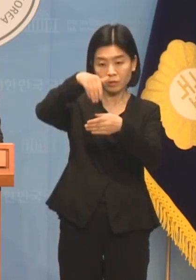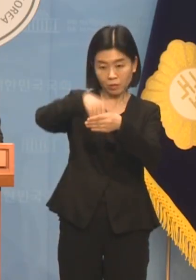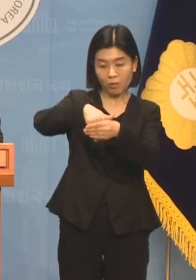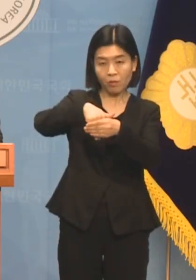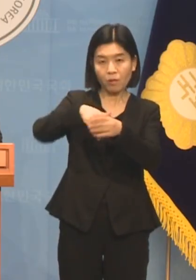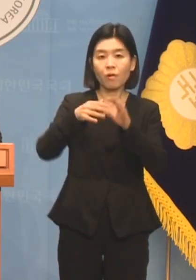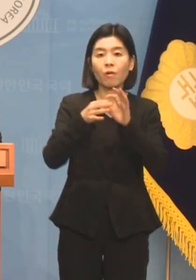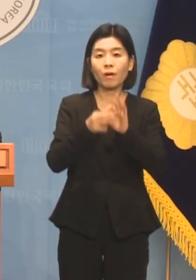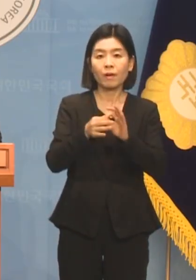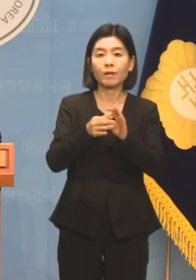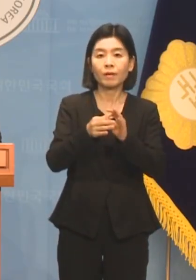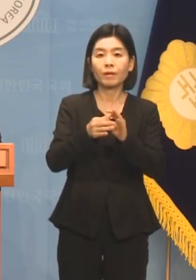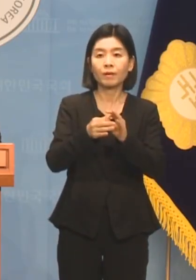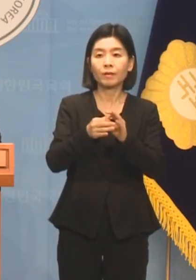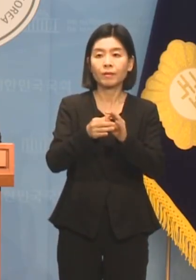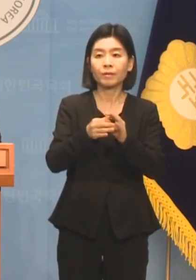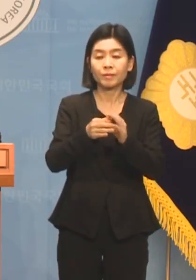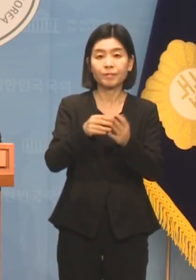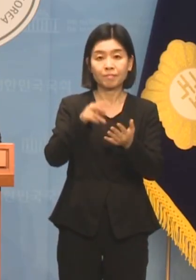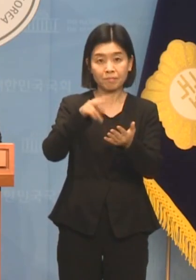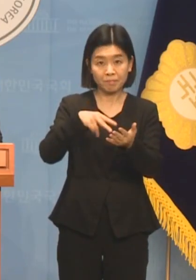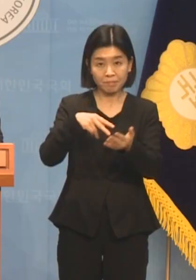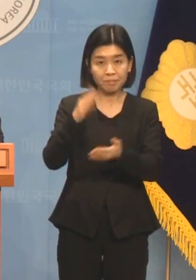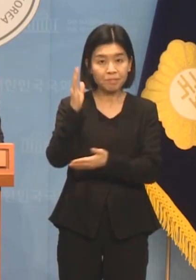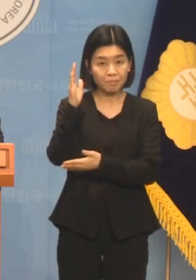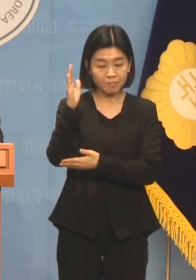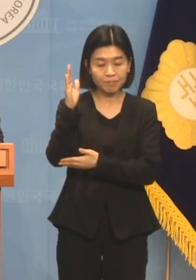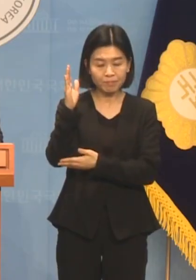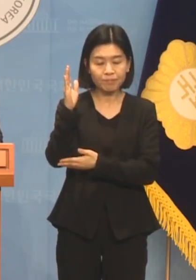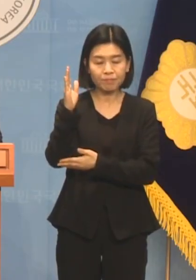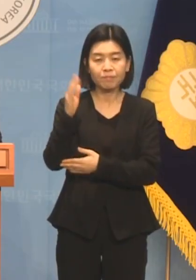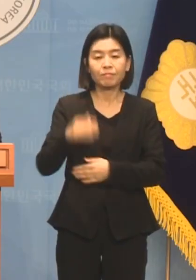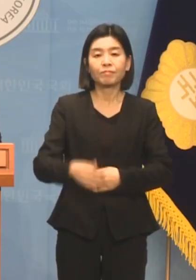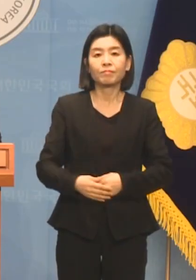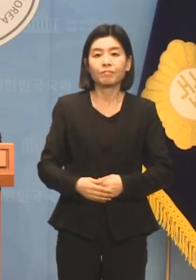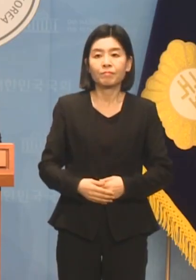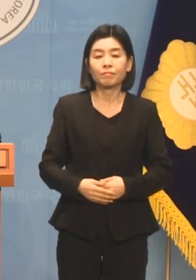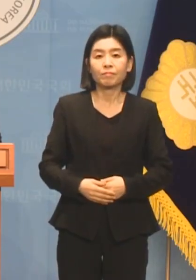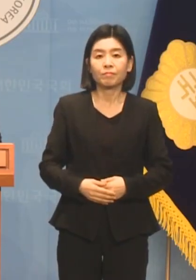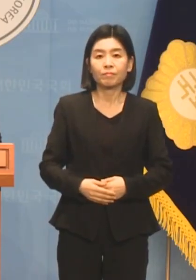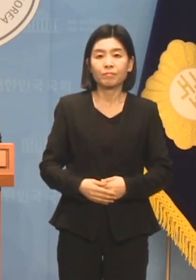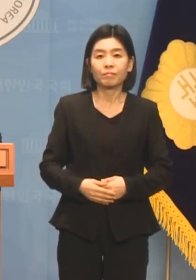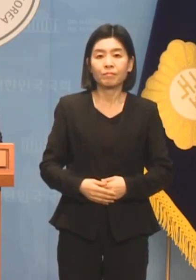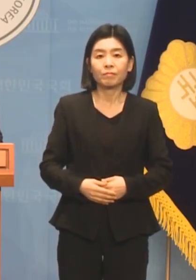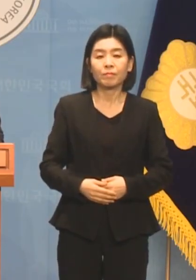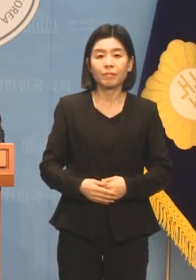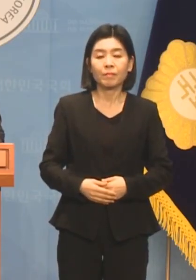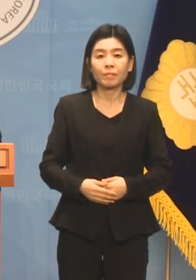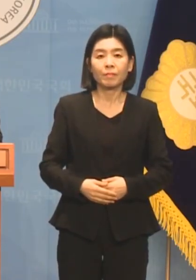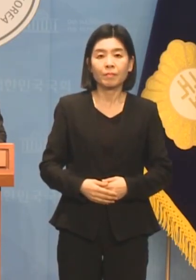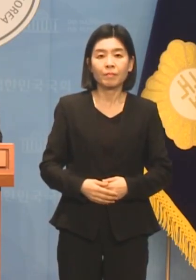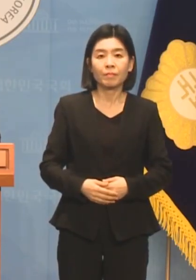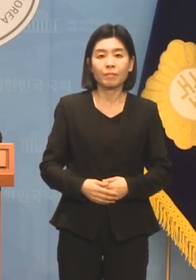서면 브리핑 낸 거가 있는데 이걸 방송사 요청에 따라서 브리핑들을 해드리도록 하겠습니다.